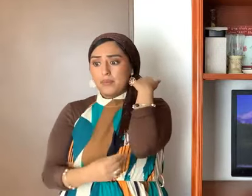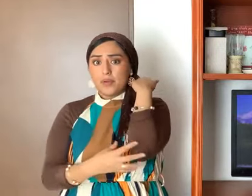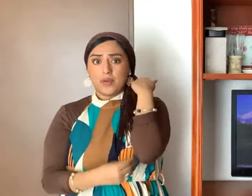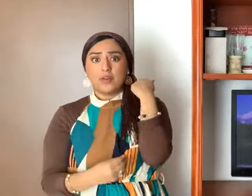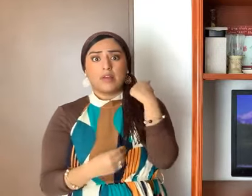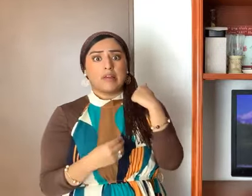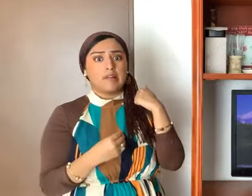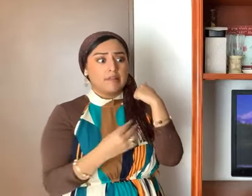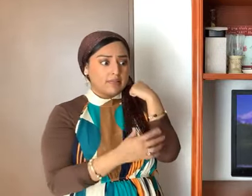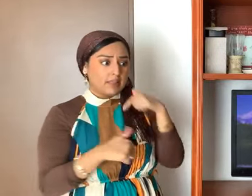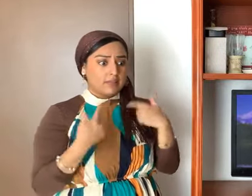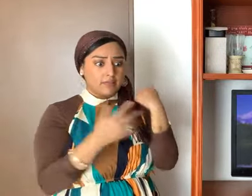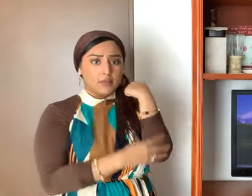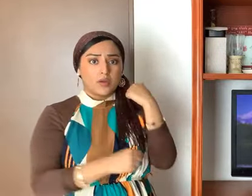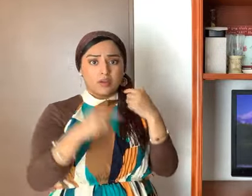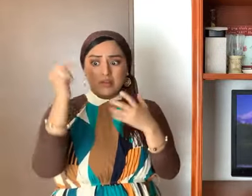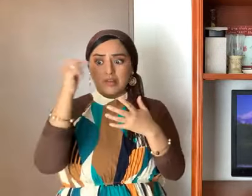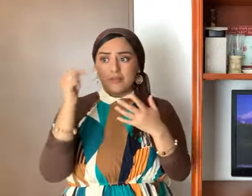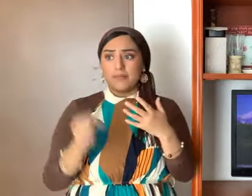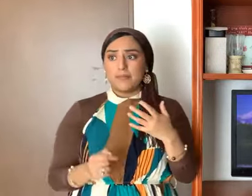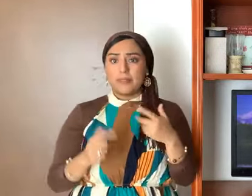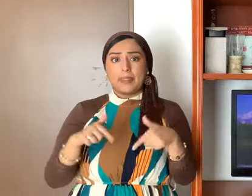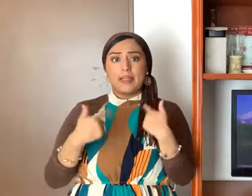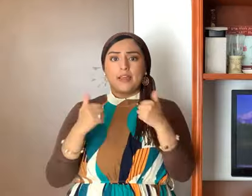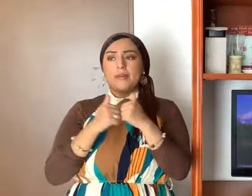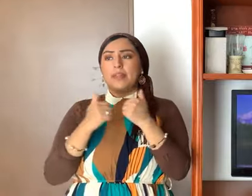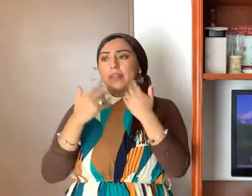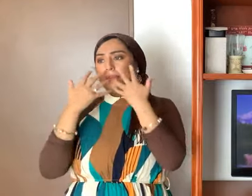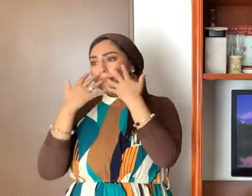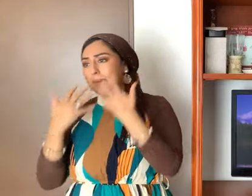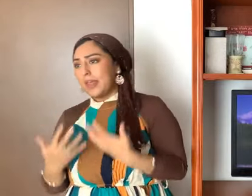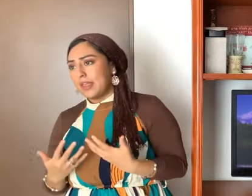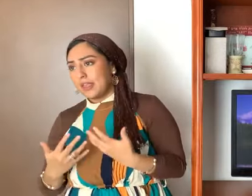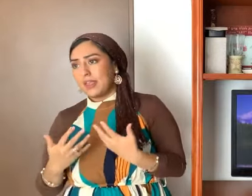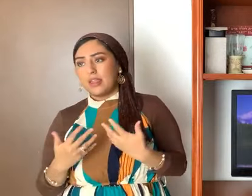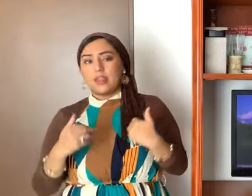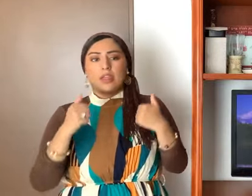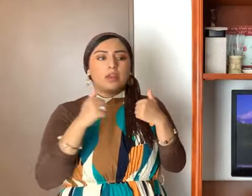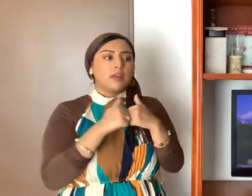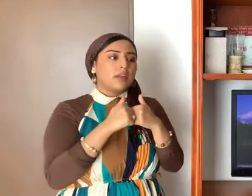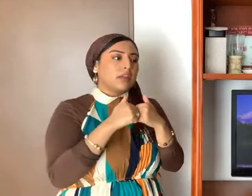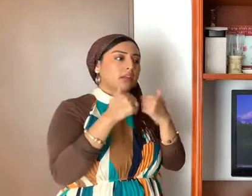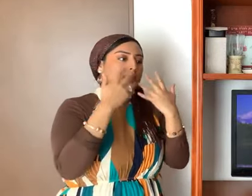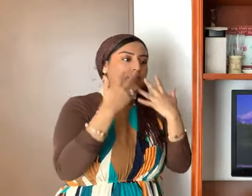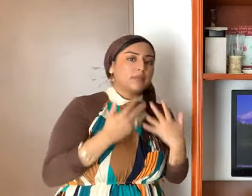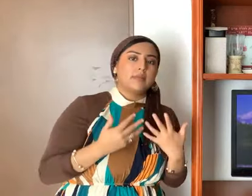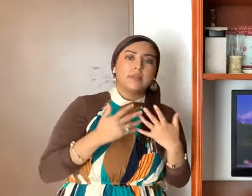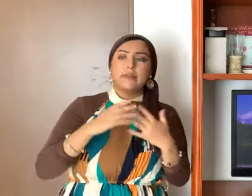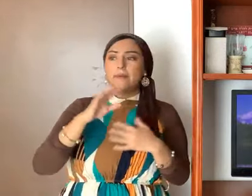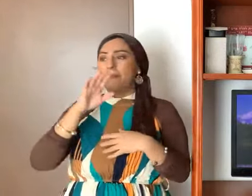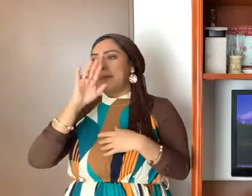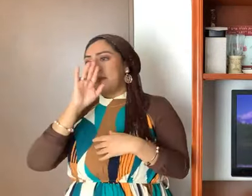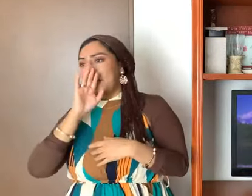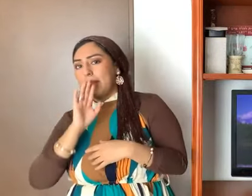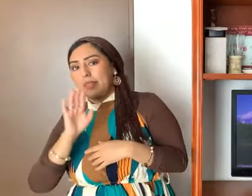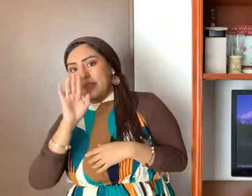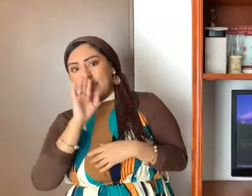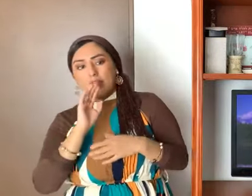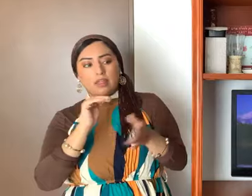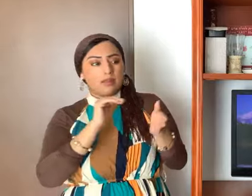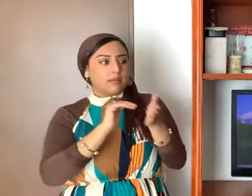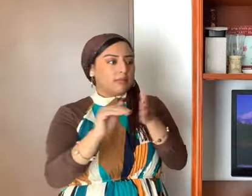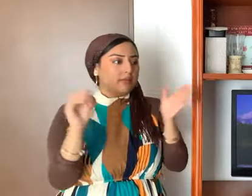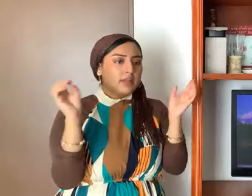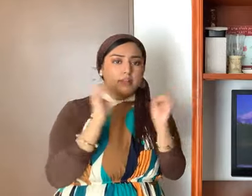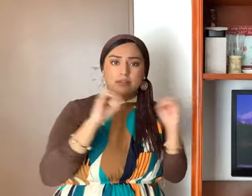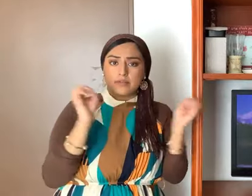con carencias? ¿Vives con sufrimiento, con tristeza, con depresión, con no perdón?